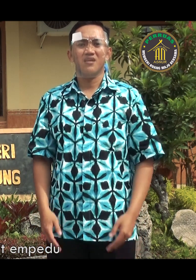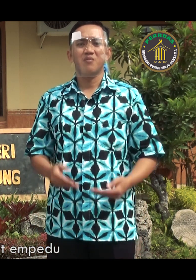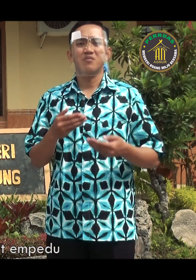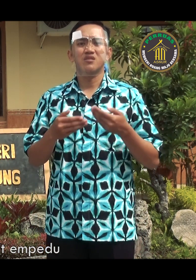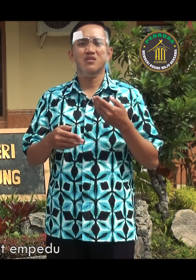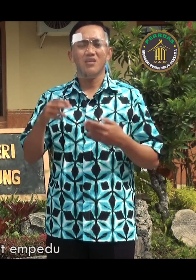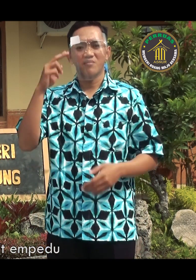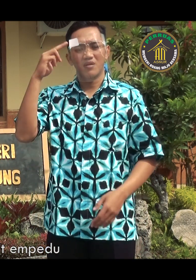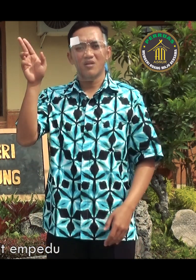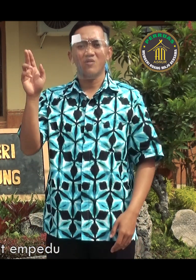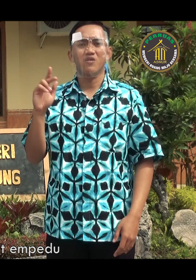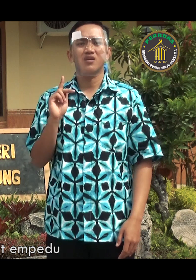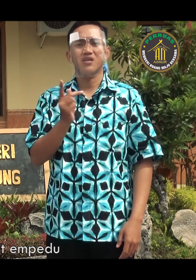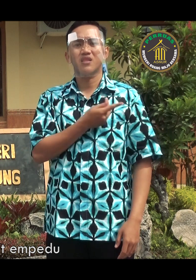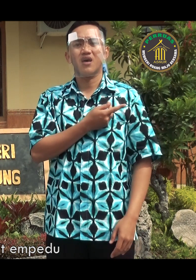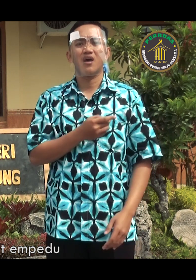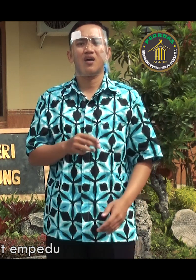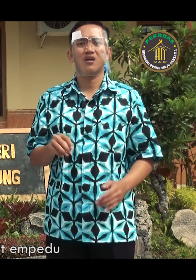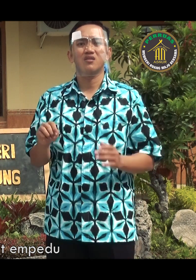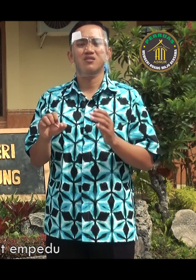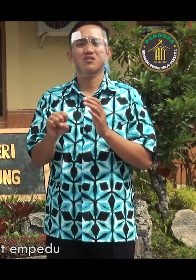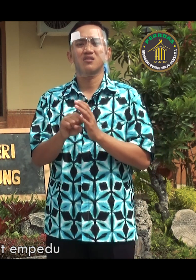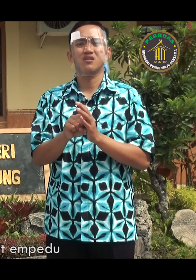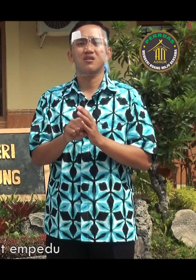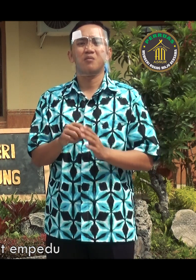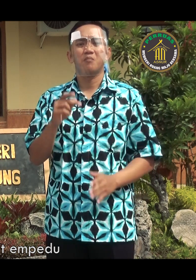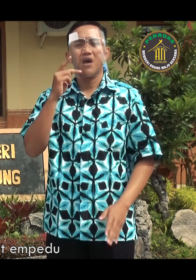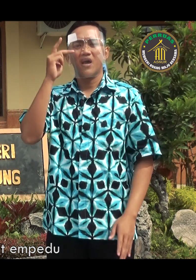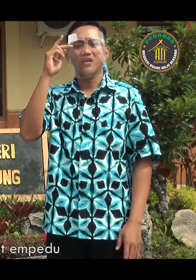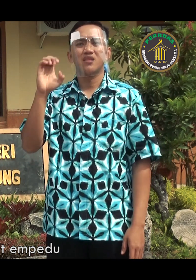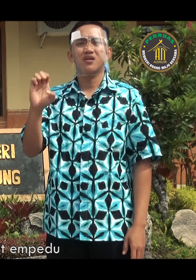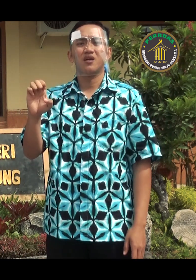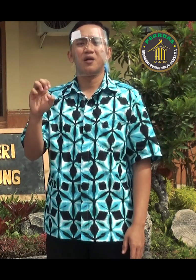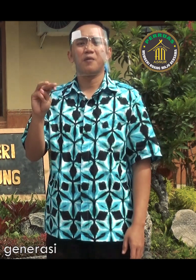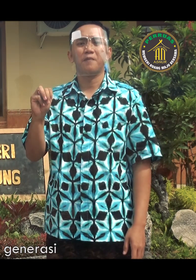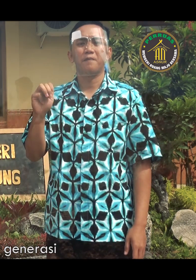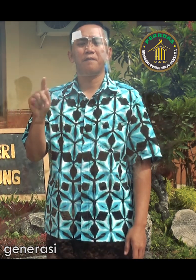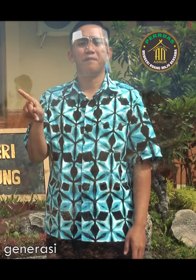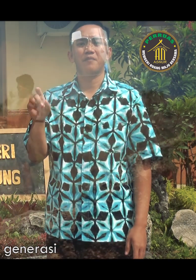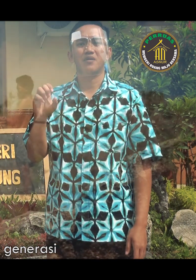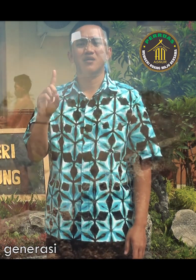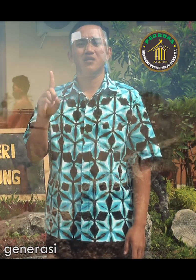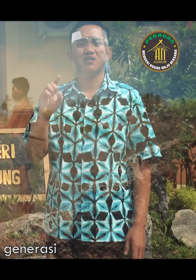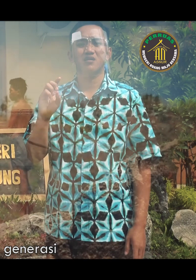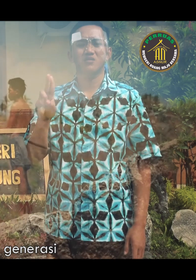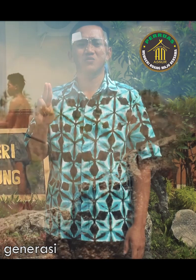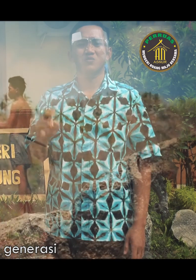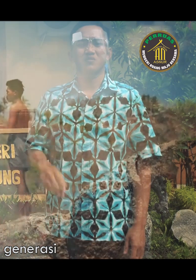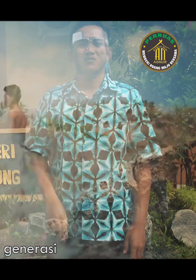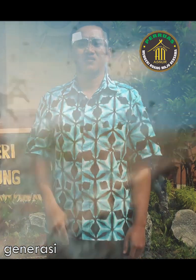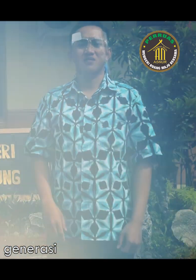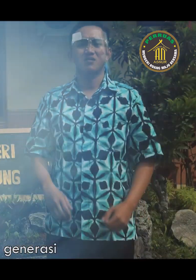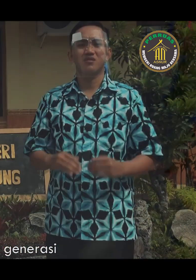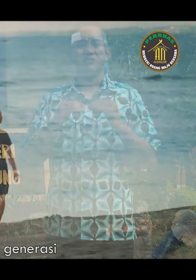Meski peluh kita sepahit empedu, sebagai janji